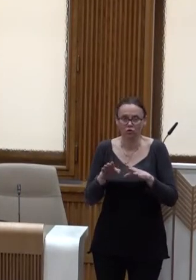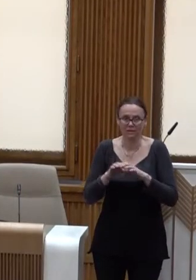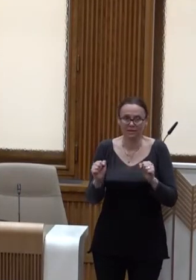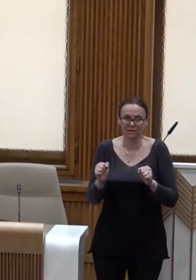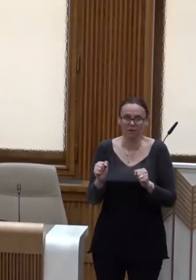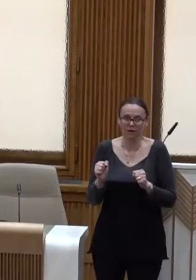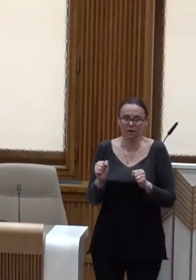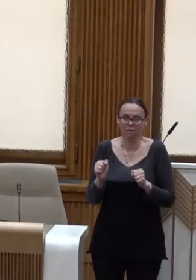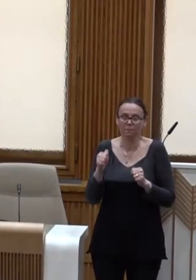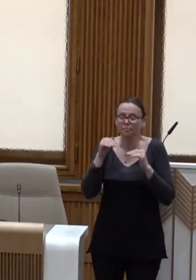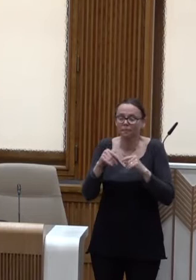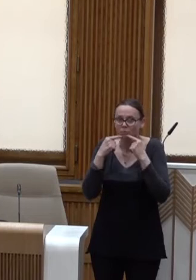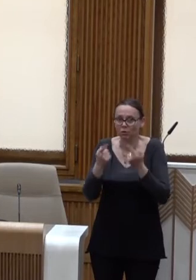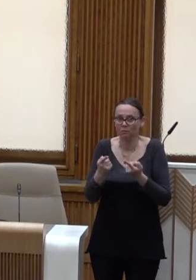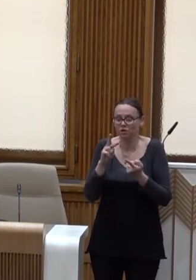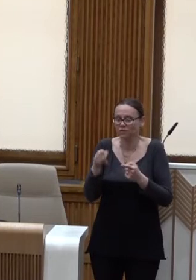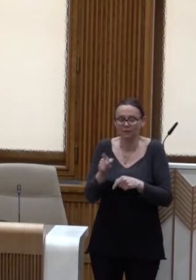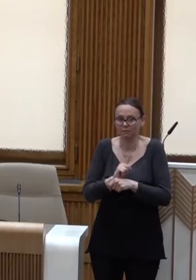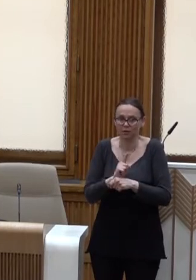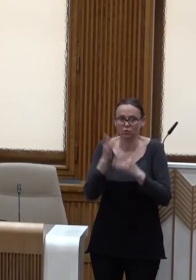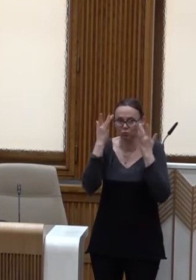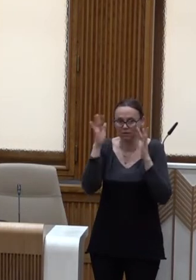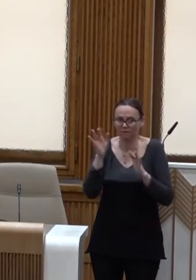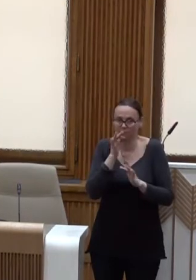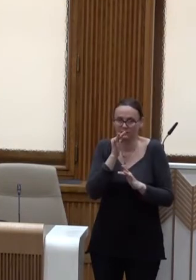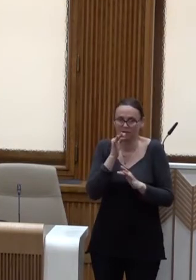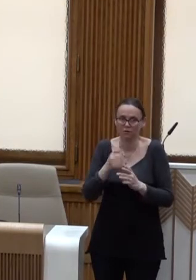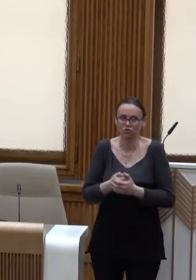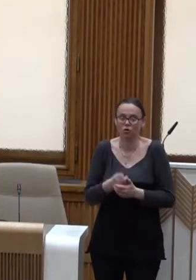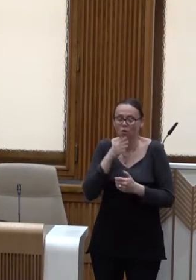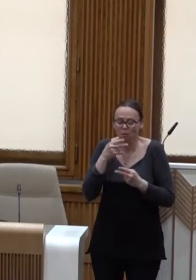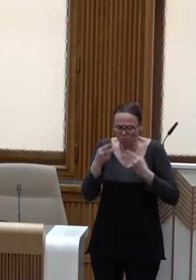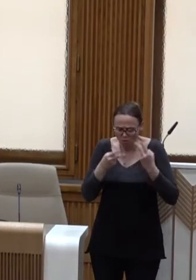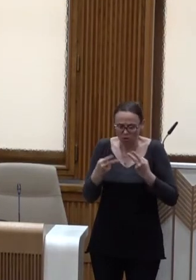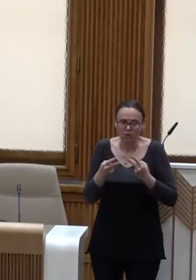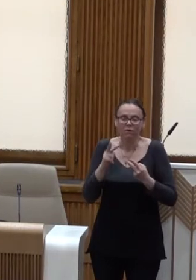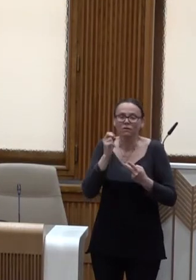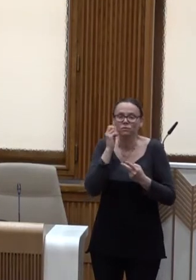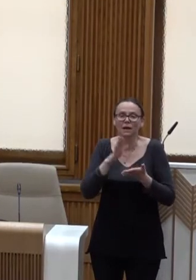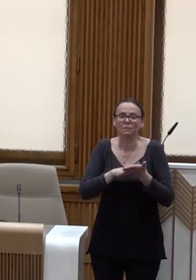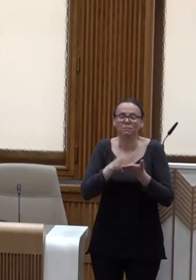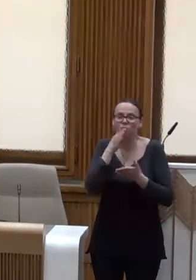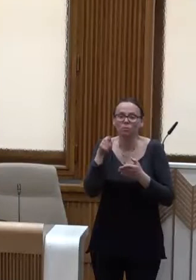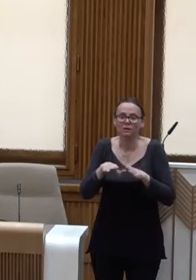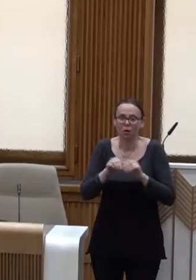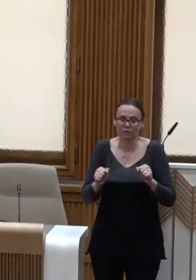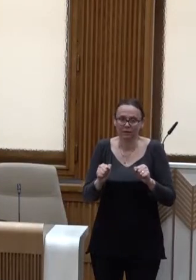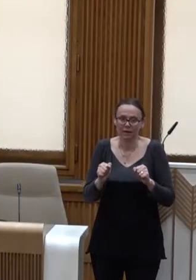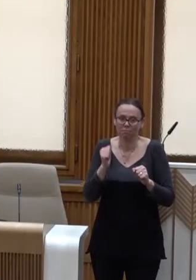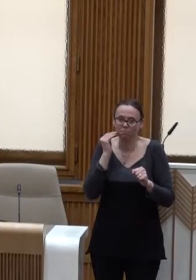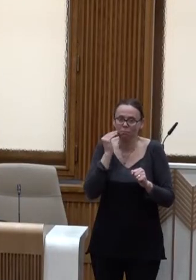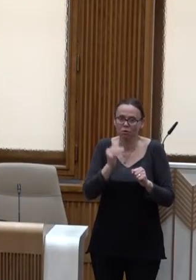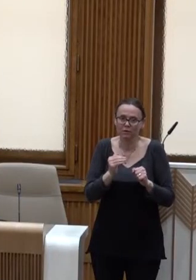tako naprej, moram reči, da v tem trenutku ne vem natančno, bomo to analizirali, v vsakem primeru se bo ta ukrep nadgrajeval.